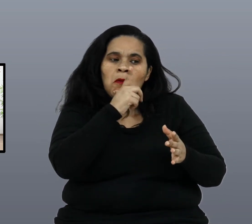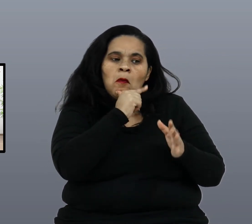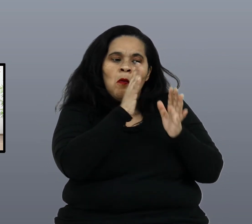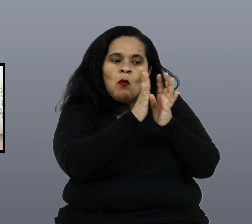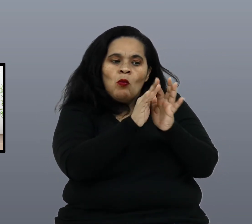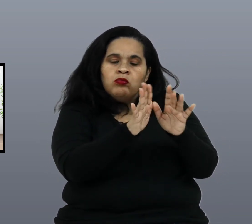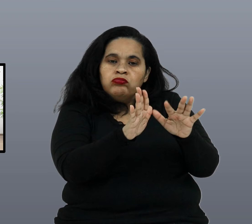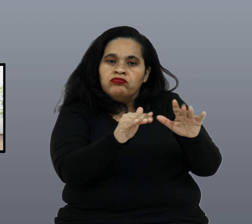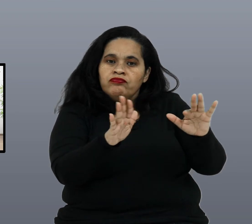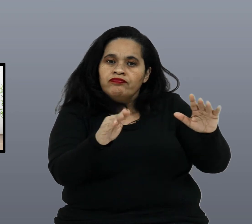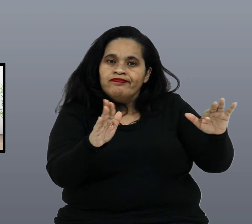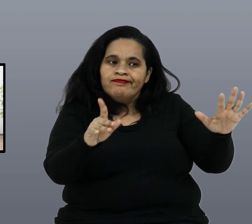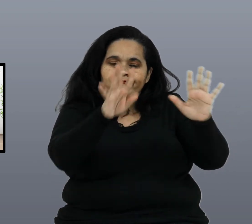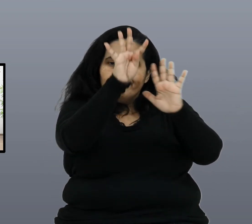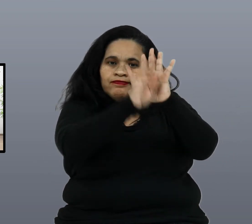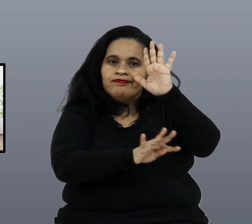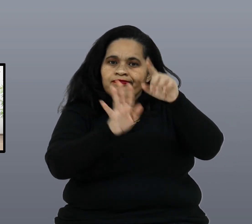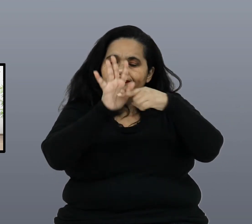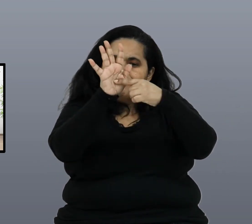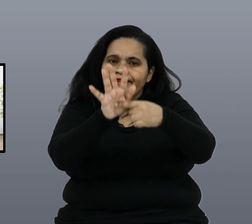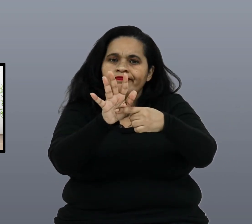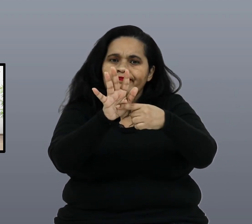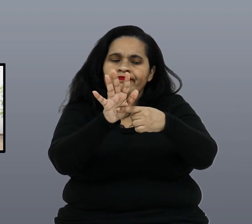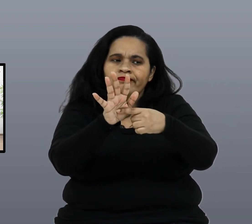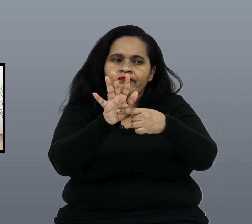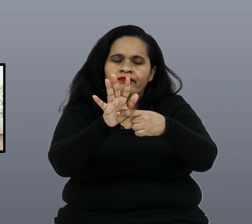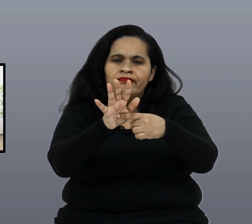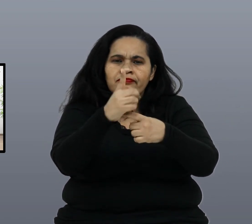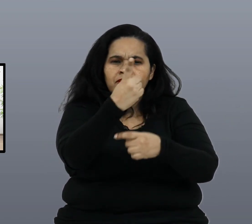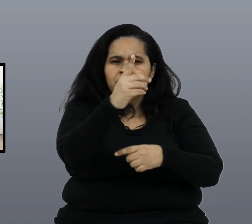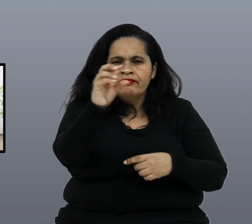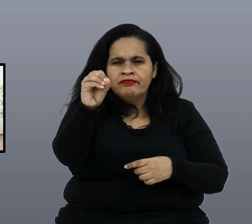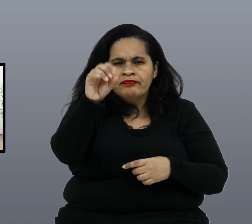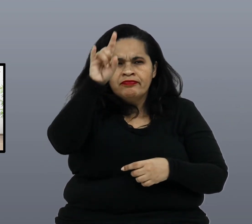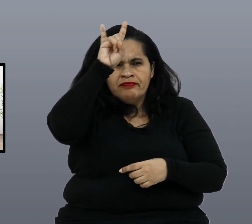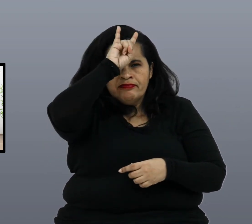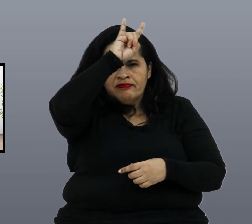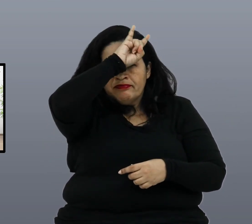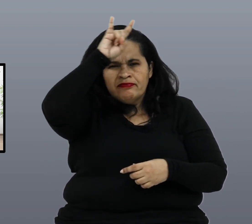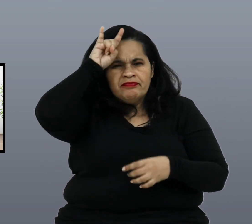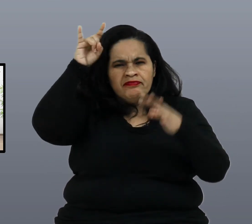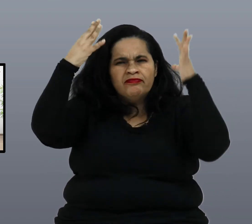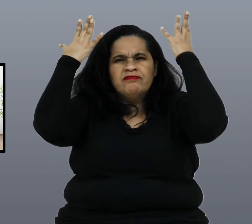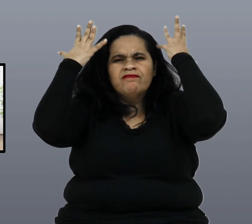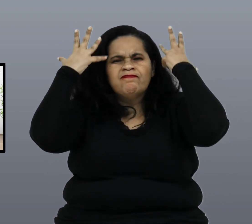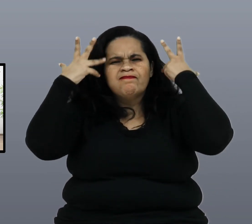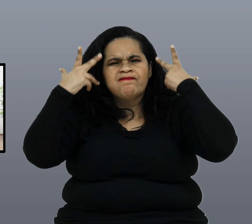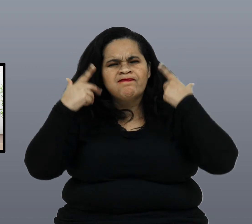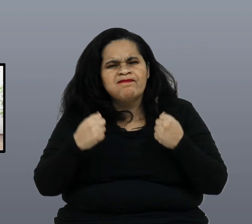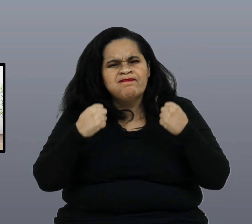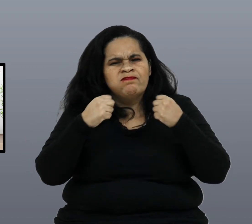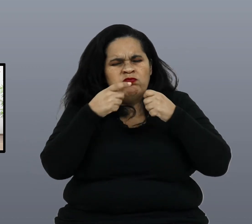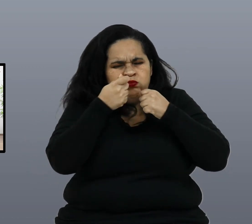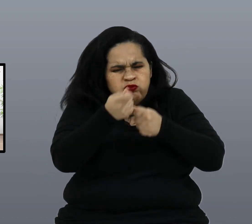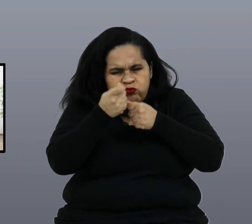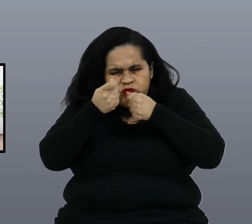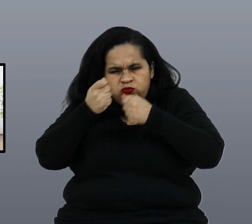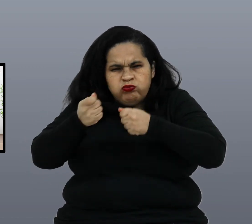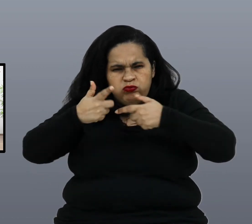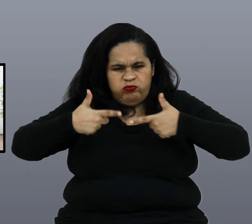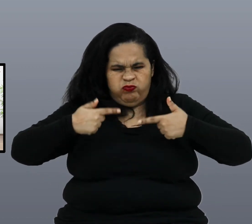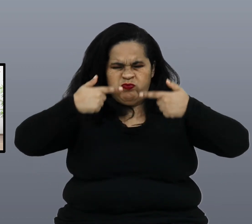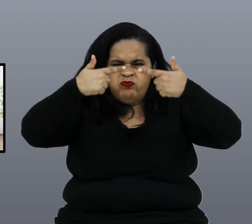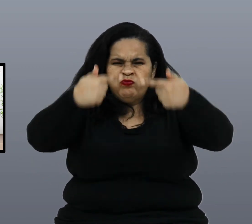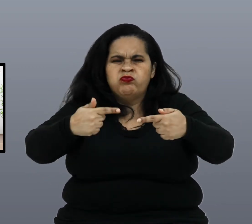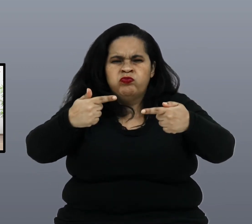começa assim lá no capítulo 7. Os 10 chifres, os insultos, os animais que guerreiam contra os santos. Você vai encontrar